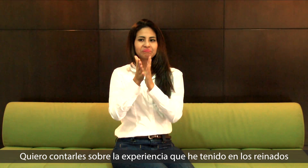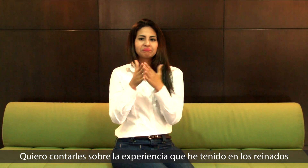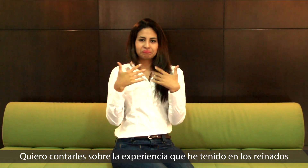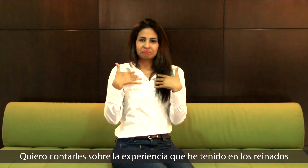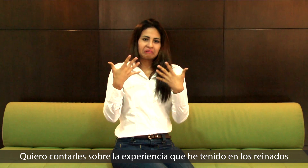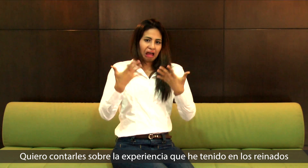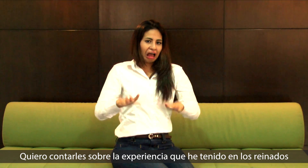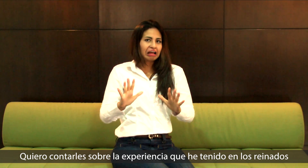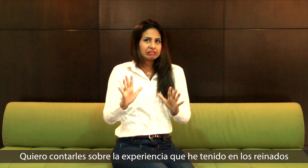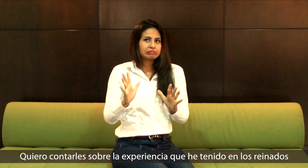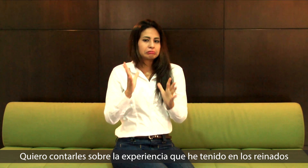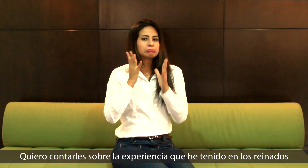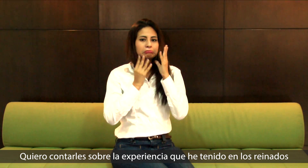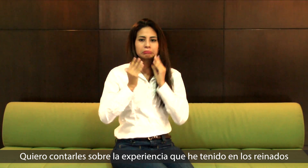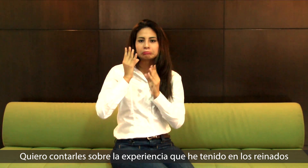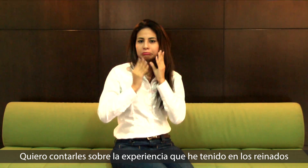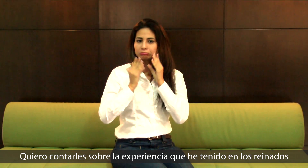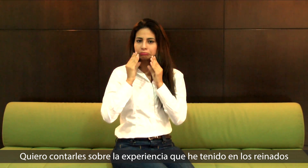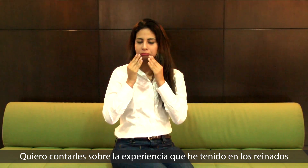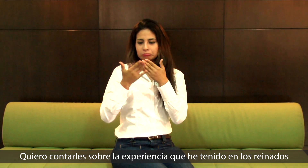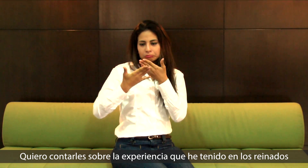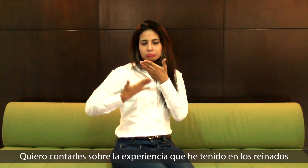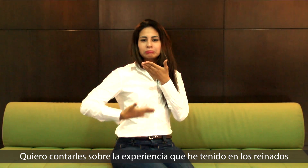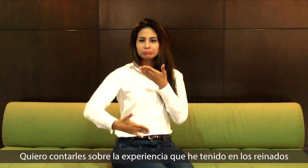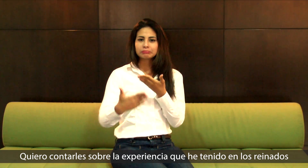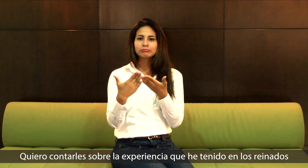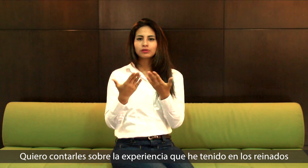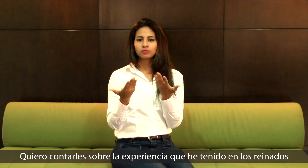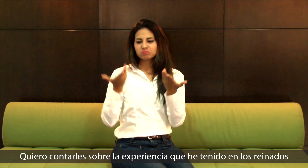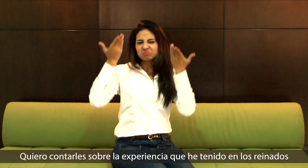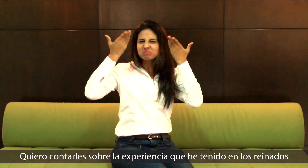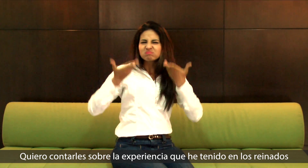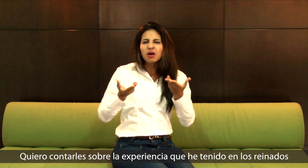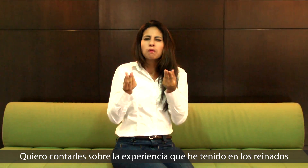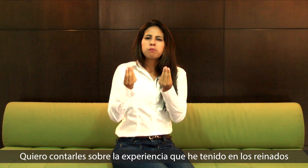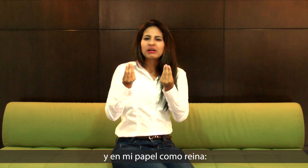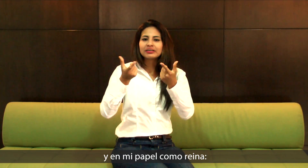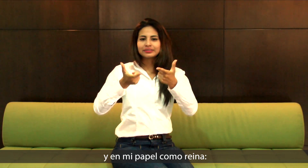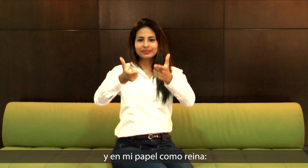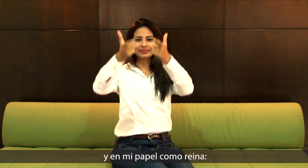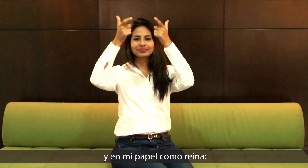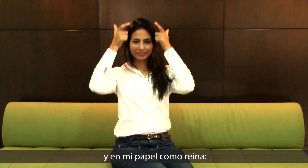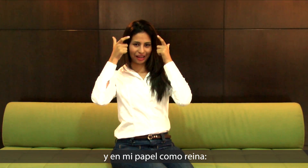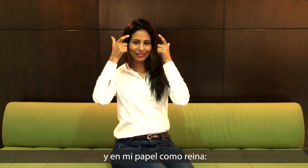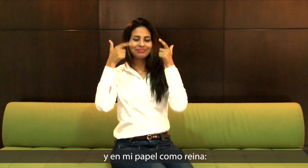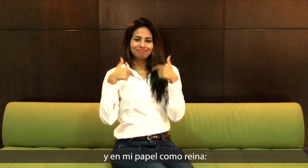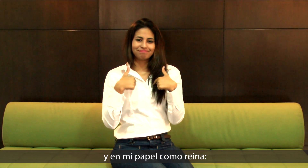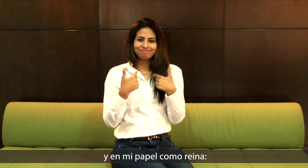Quiero contarles sobre la experiencia que he tenido en los reinados y en mi papel como reina.